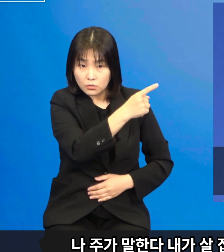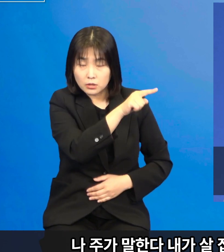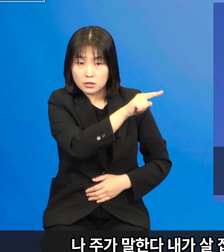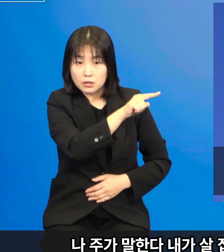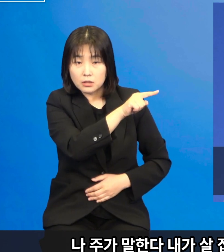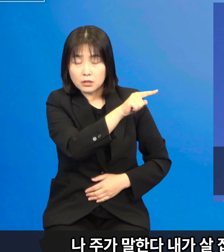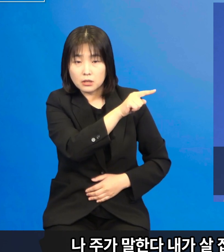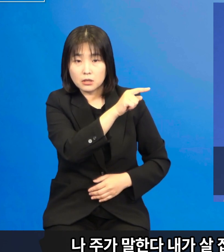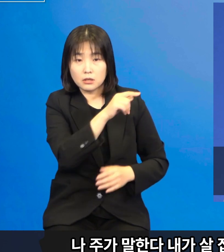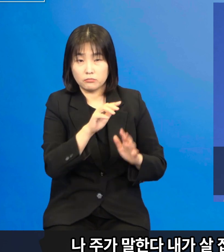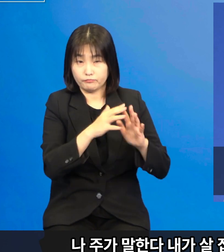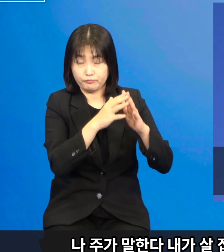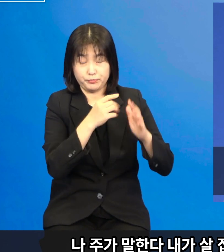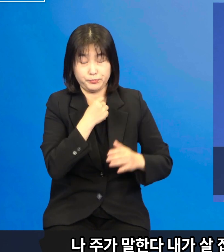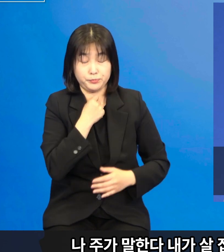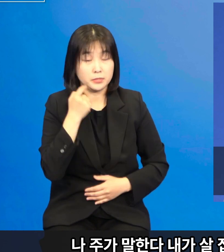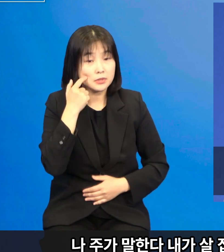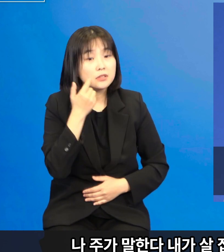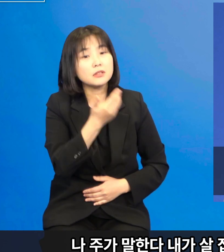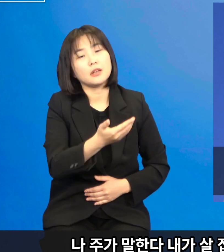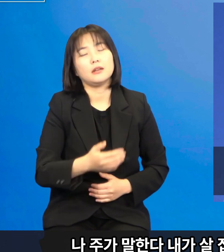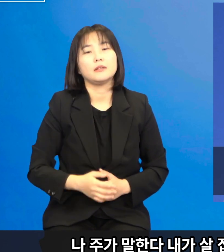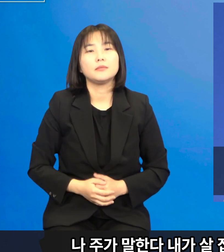너가 지으려고 하느냐?